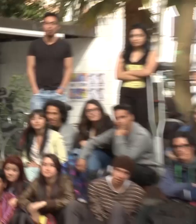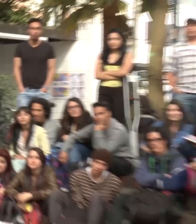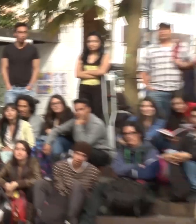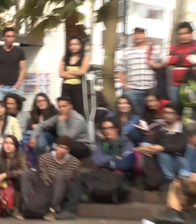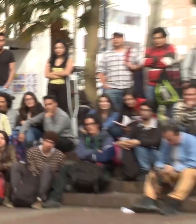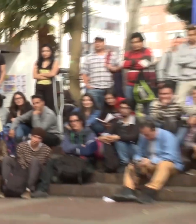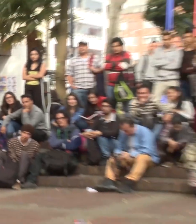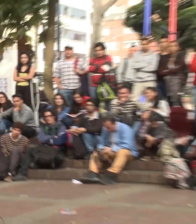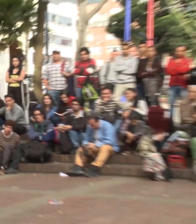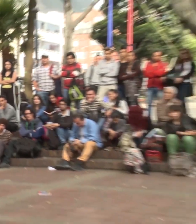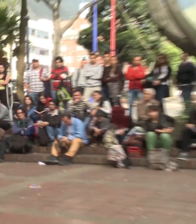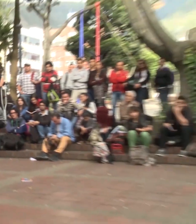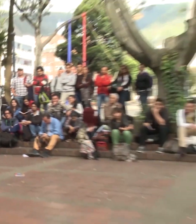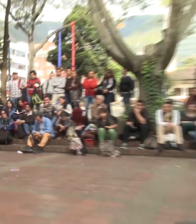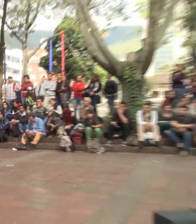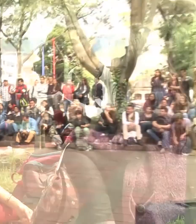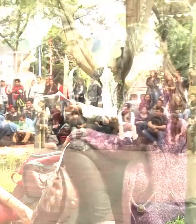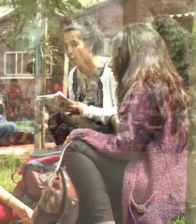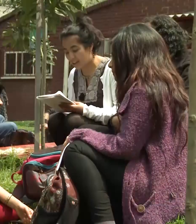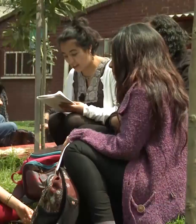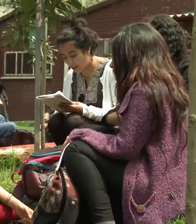para los maestros de colombia